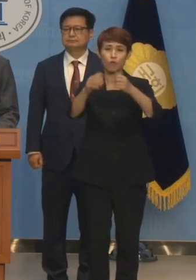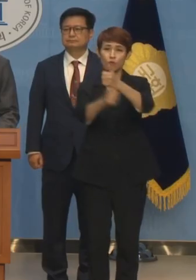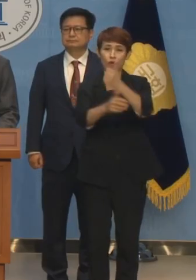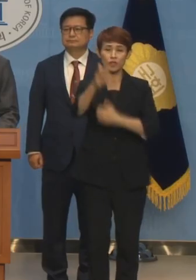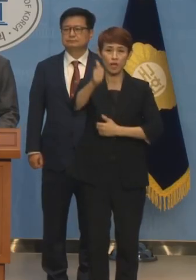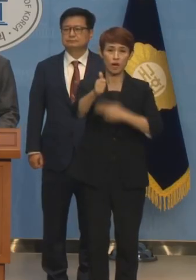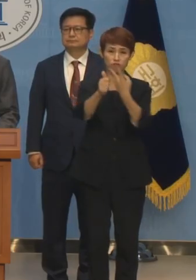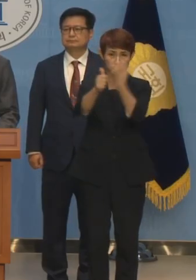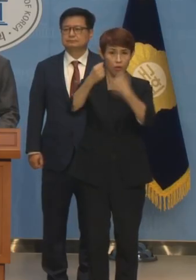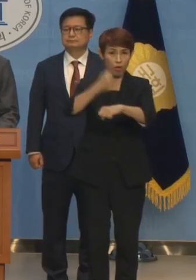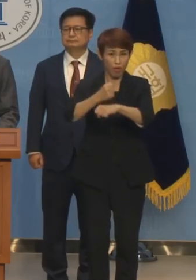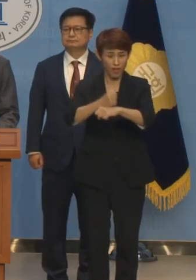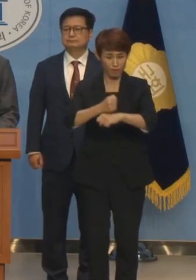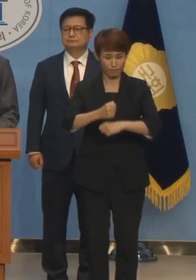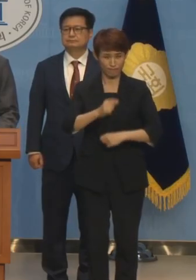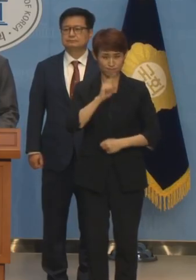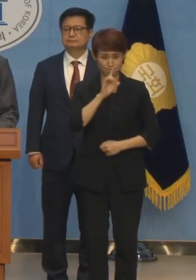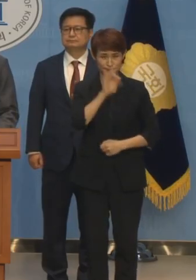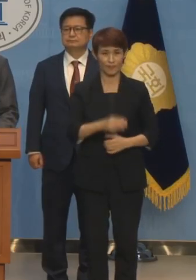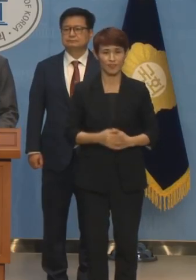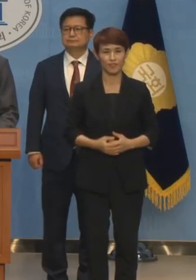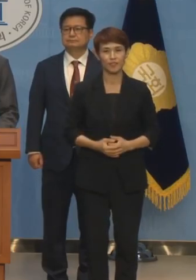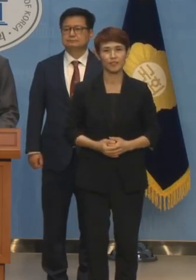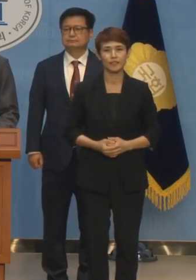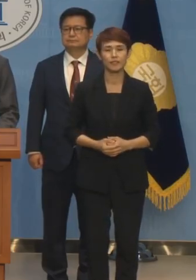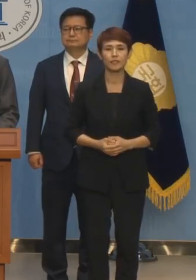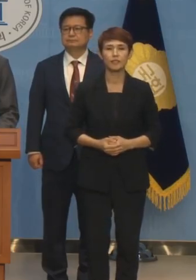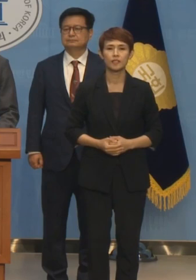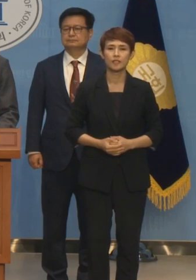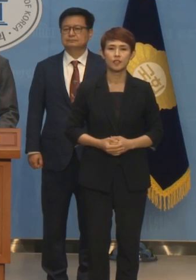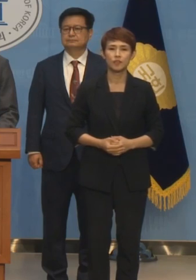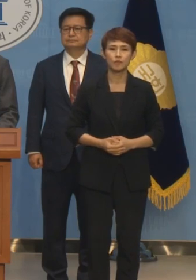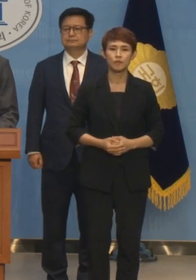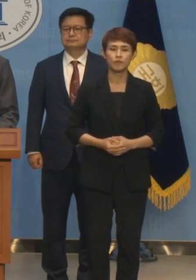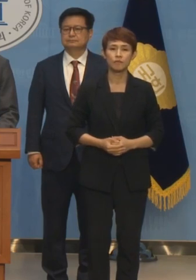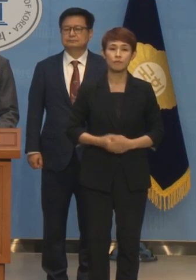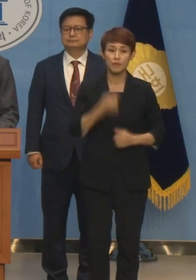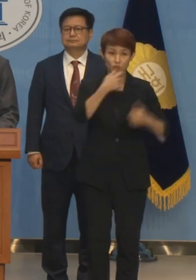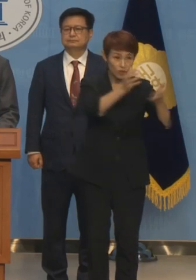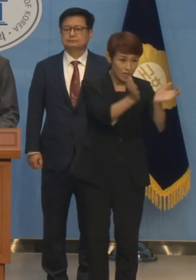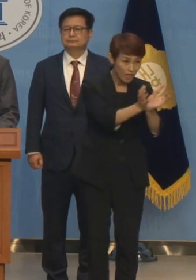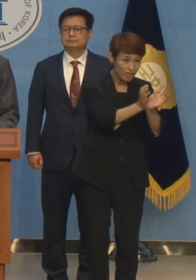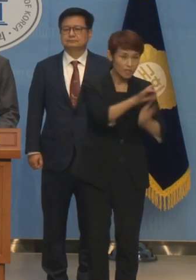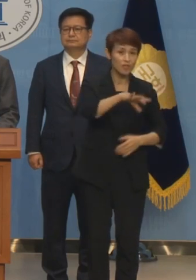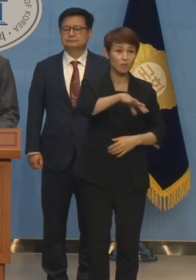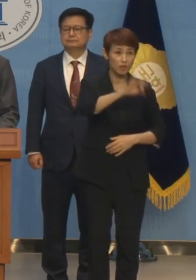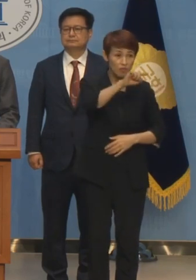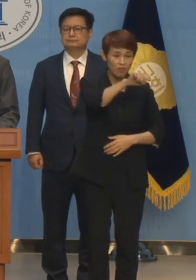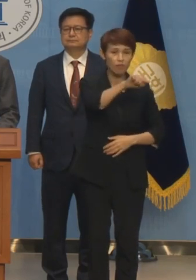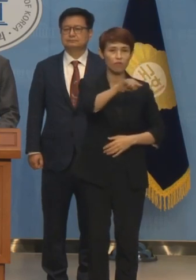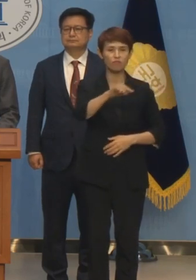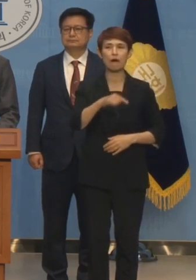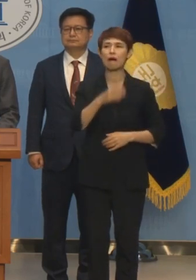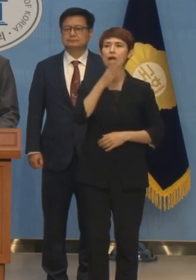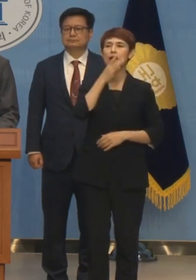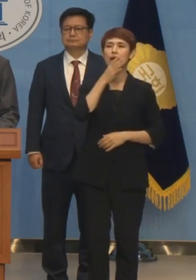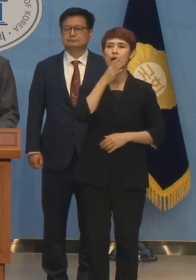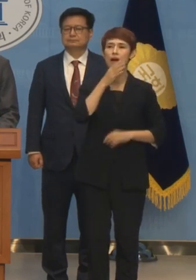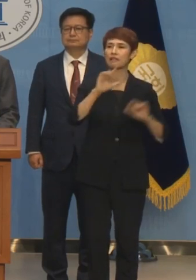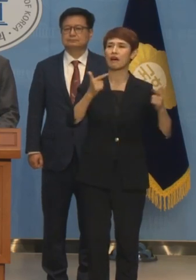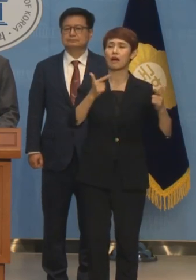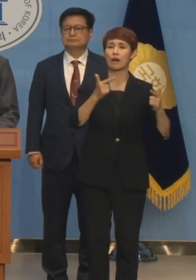탄핵 소추에 나서겠습니까? 헌재 갈 곳도 없이 민주당이 먼저 셀프 기각해버린